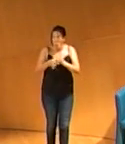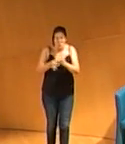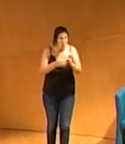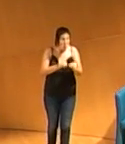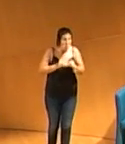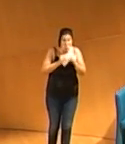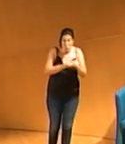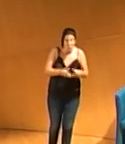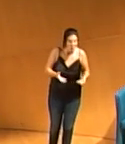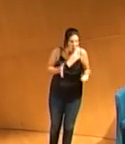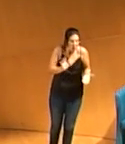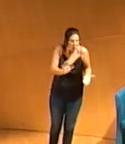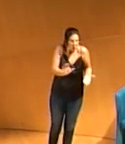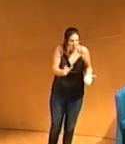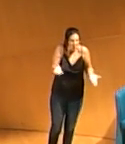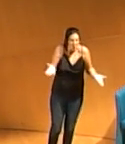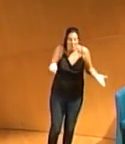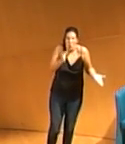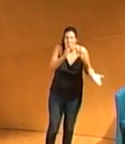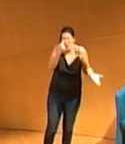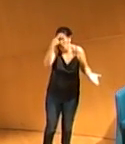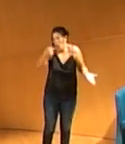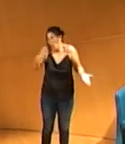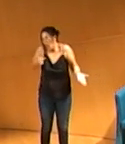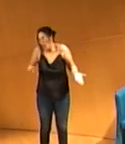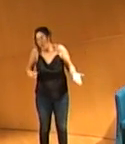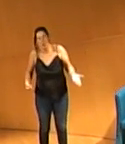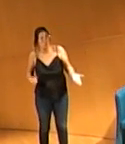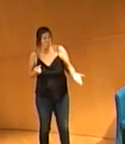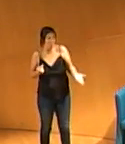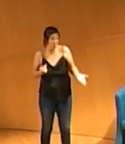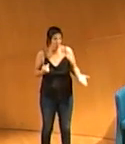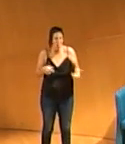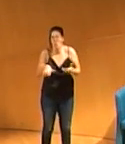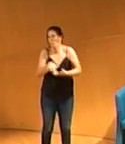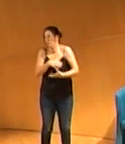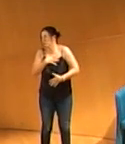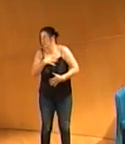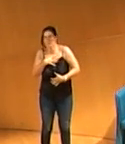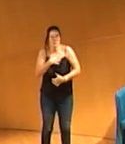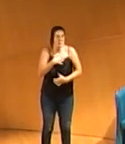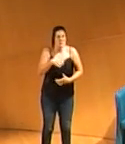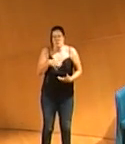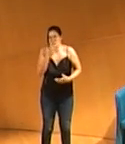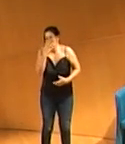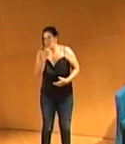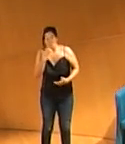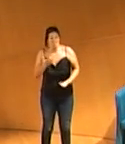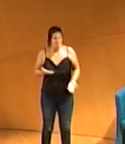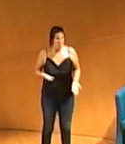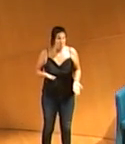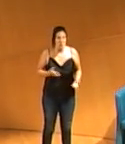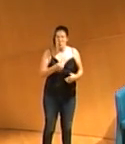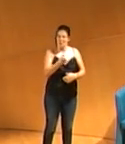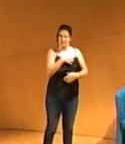basé là-dessus. On ne peut pas tout dramatiser. Il y a des moments... vous voyez, il y a un de mes fils dans le livre